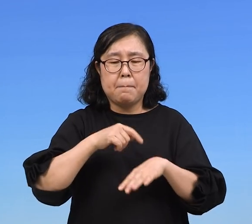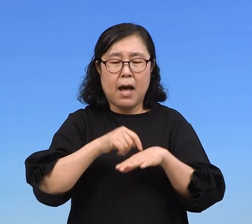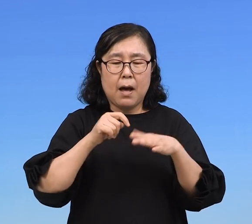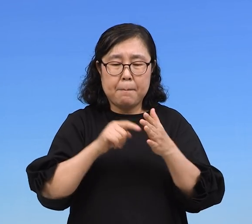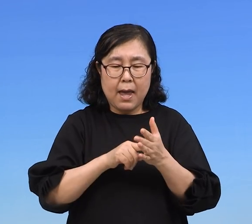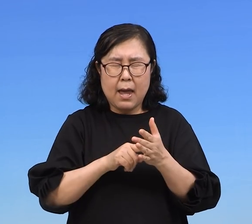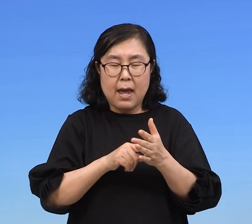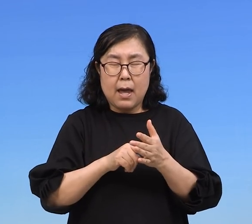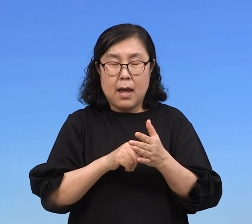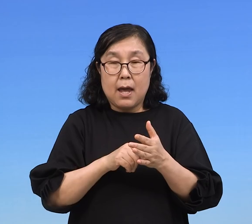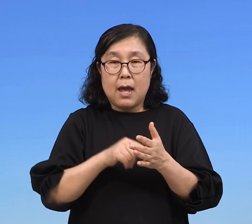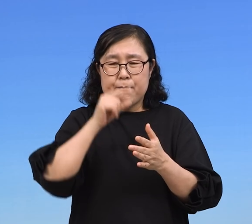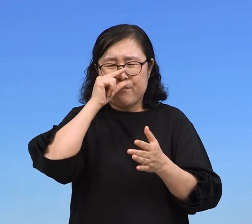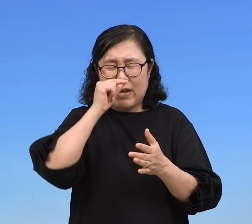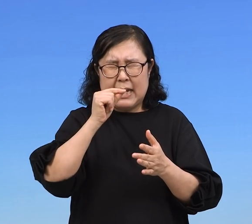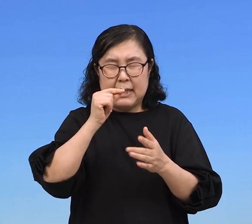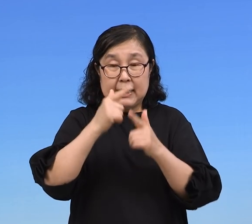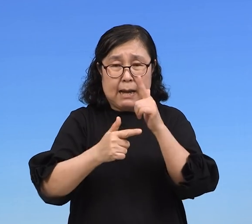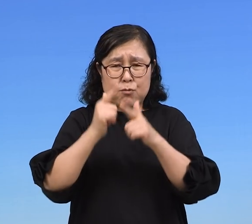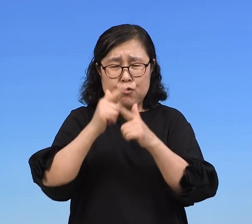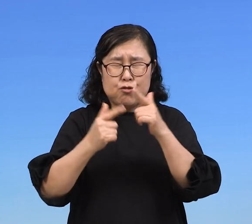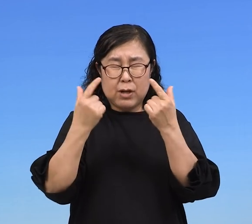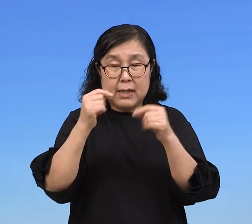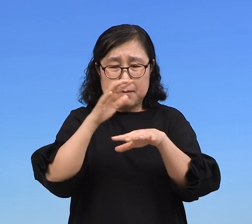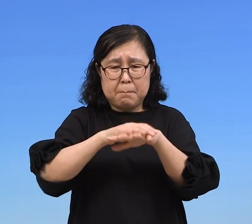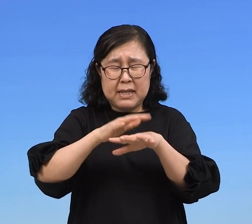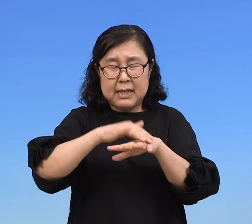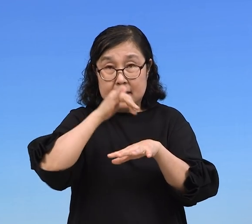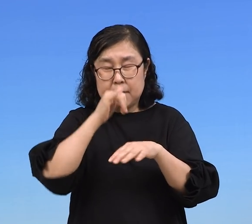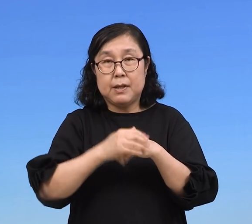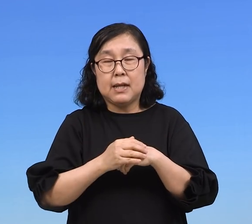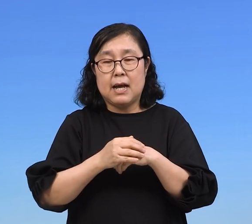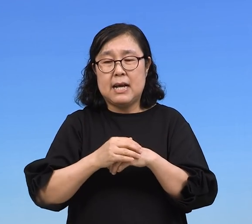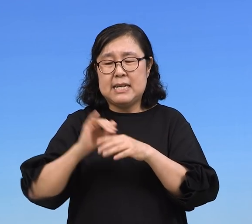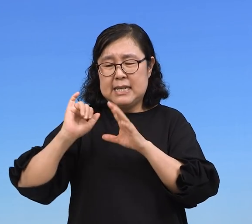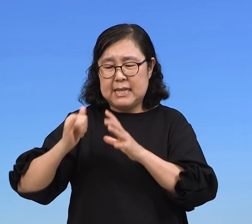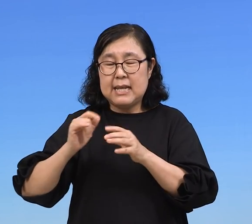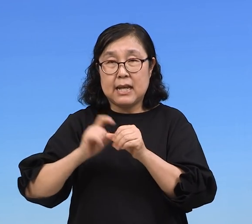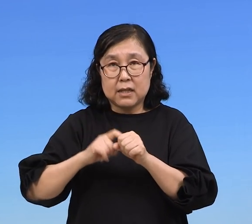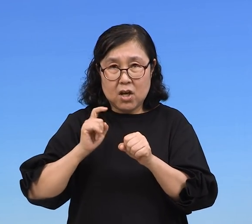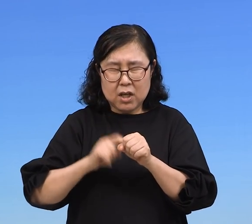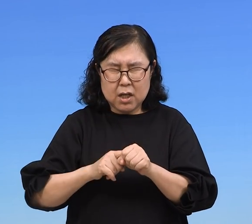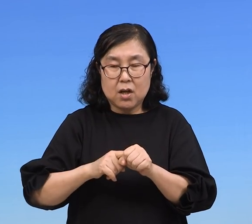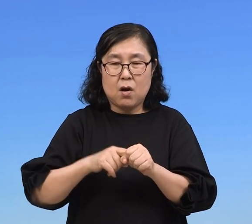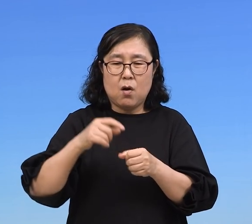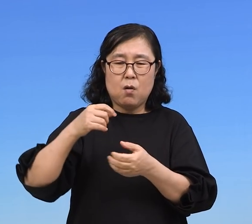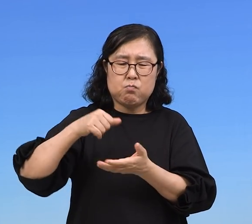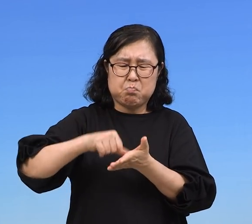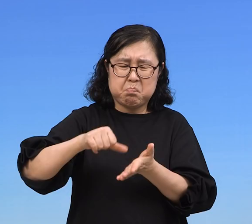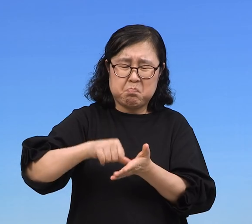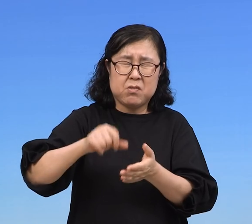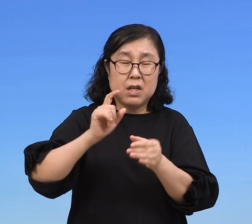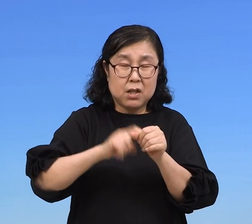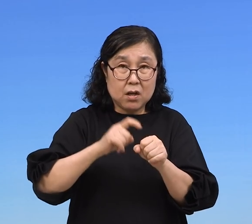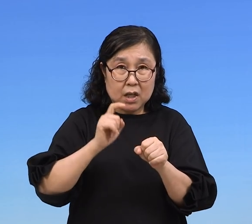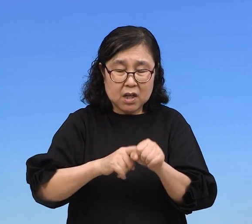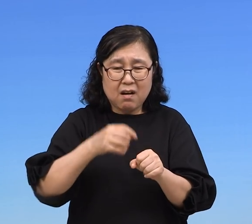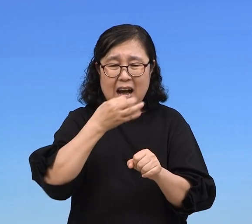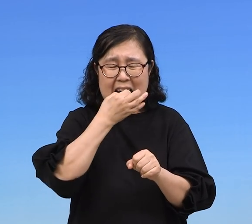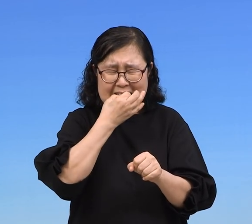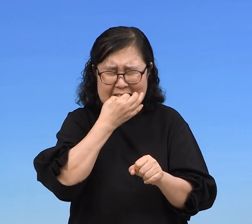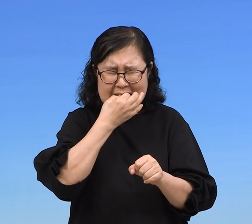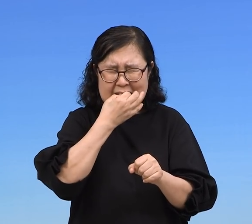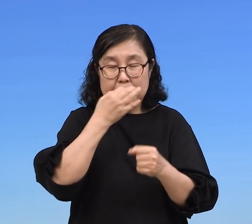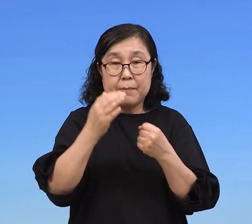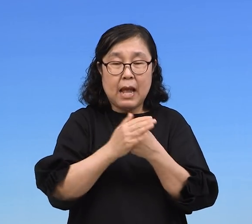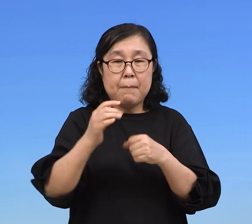같은 게 있습니다. 너무나 세상적인 거, 물질적인 거, 탐심, 그래서 날마다